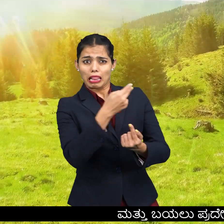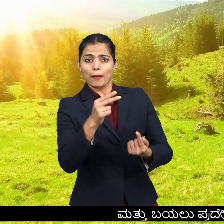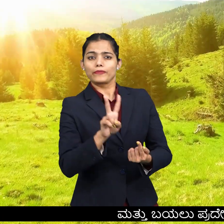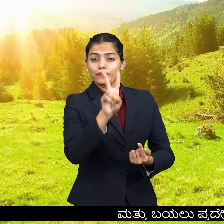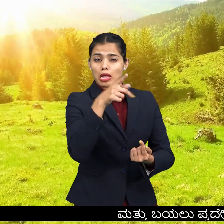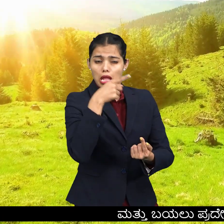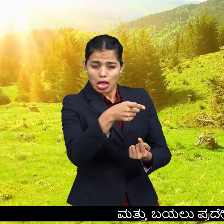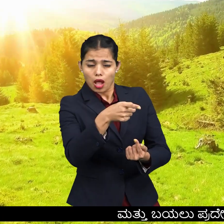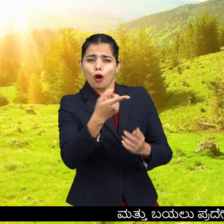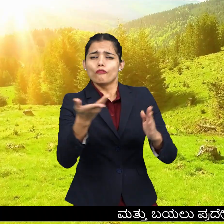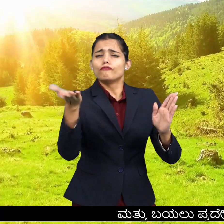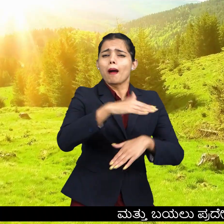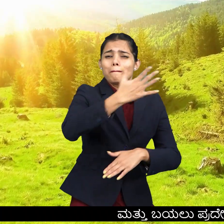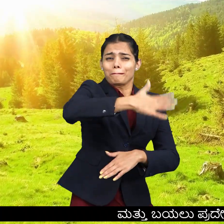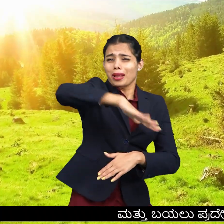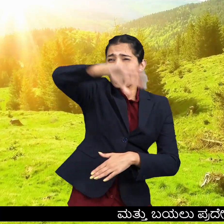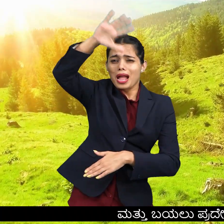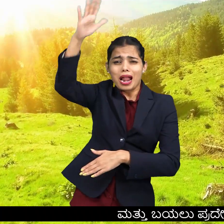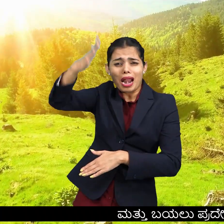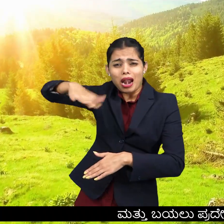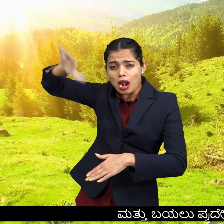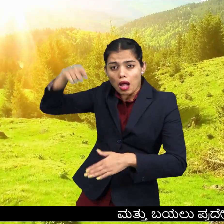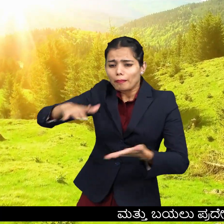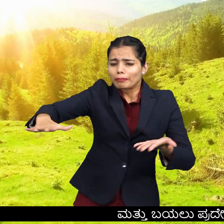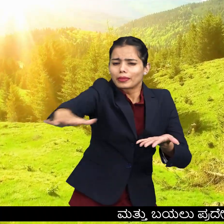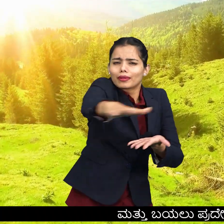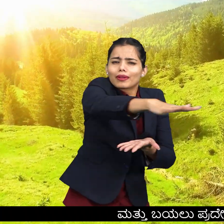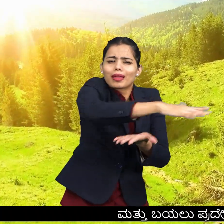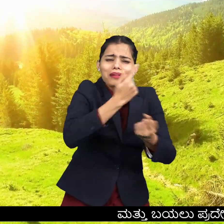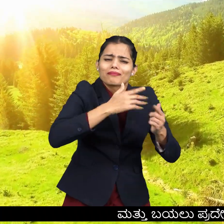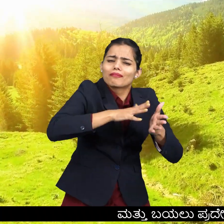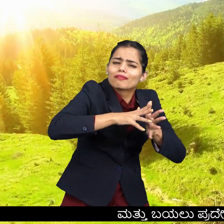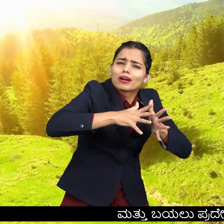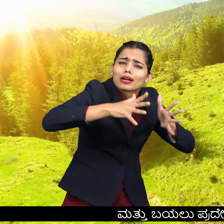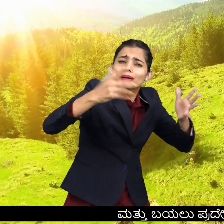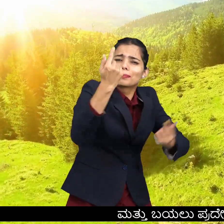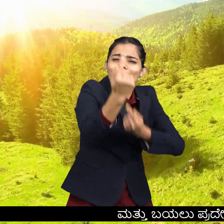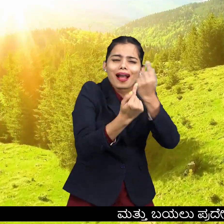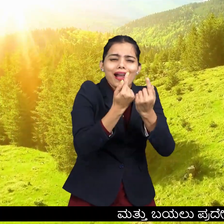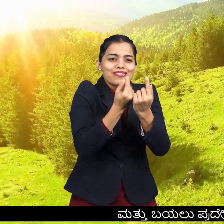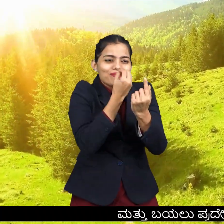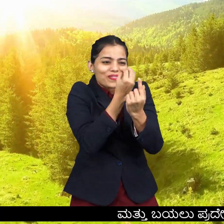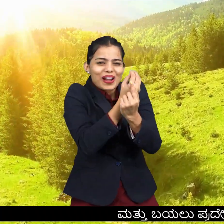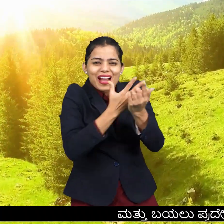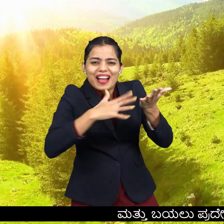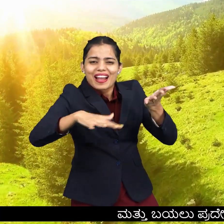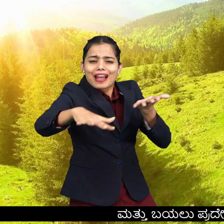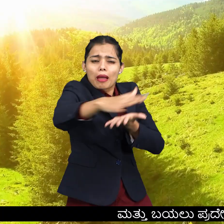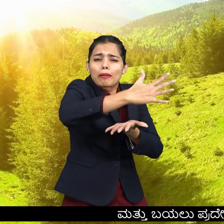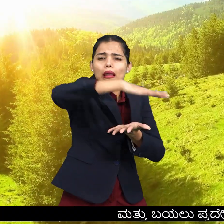ವಿಶಾಲವಾದ ಹುಲ್ಲುಗಾವಲುಗಳು ಗುಡ್ಡಗಾಡು ಪ್ರದೇಶಗಳಲ್ಲಿ ಮತ್ತು ಬಯಲು